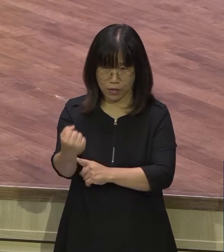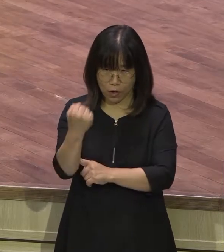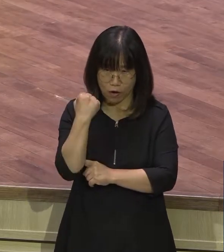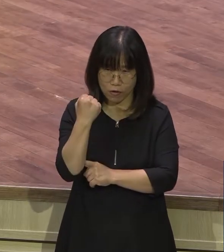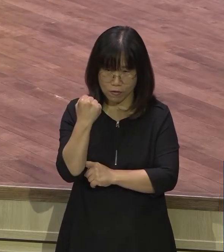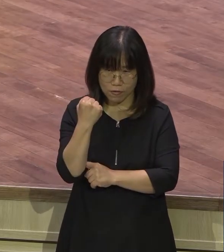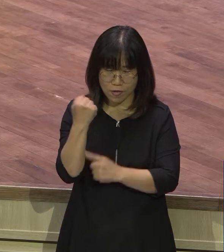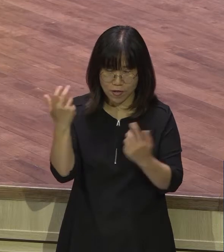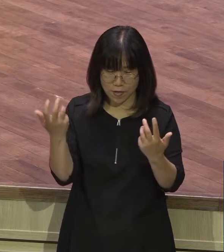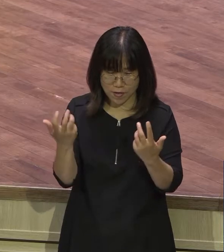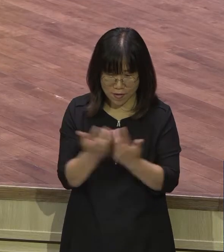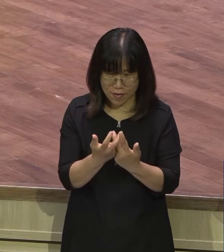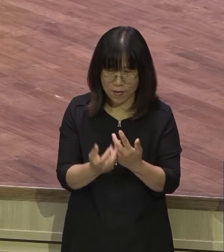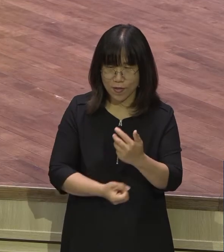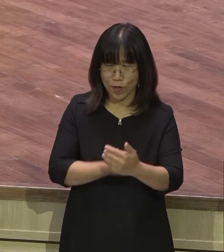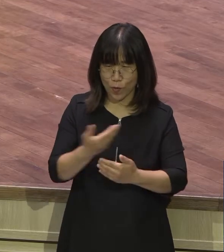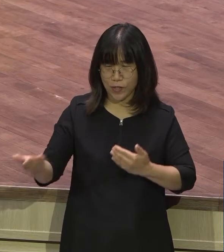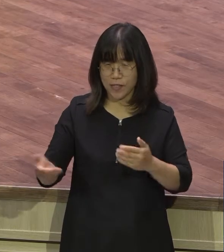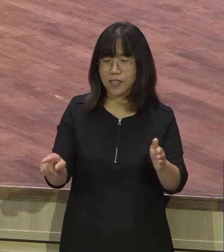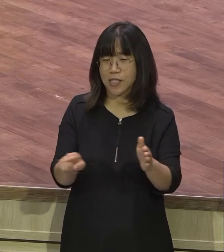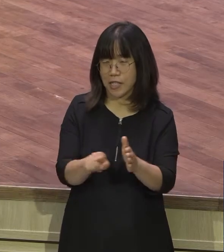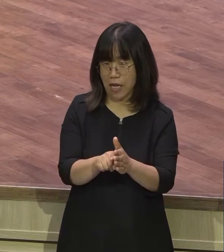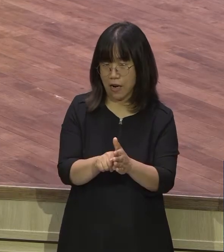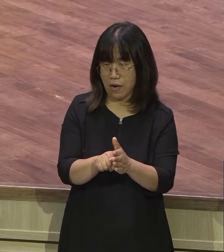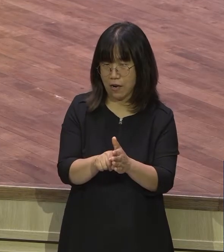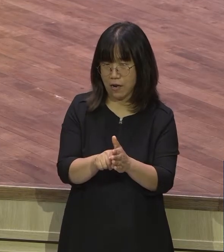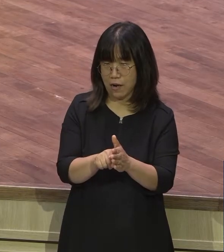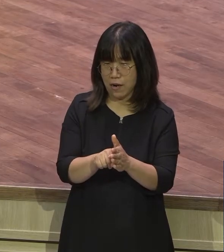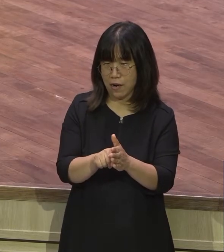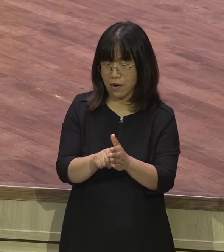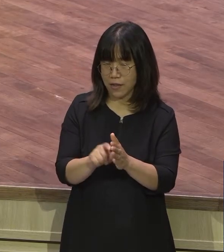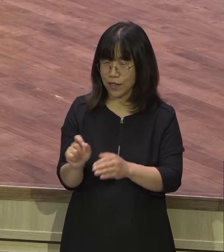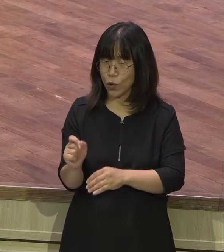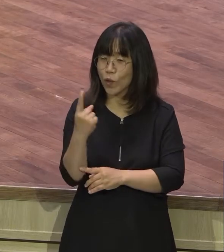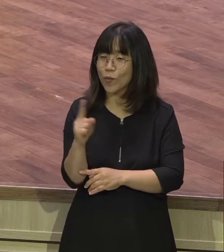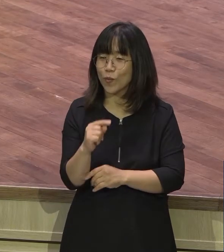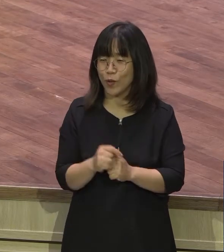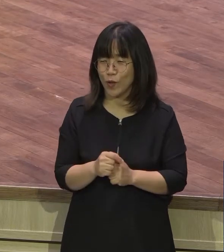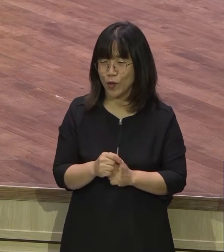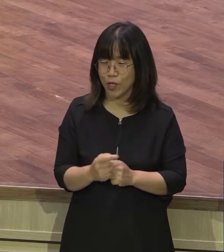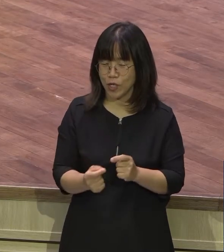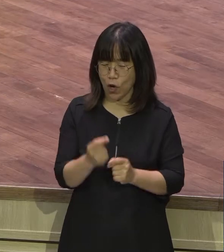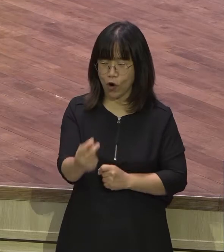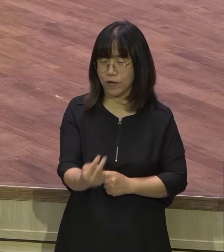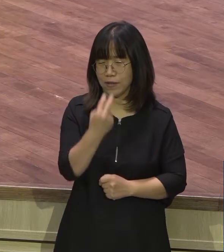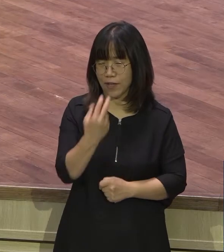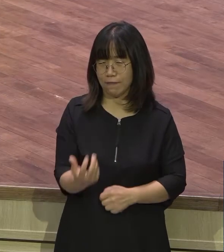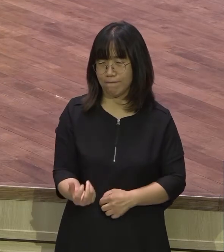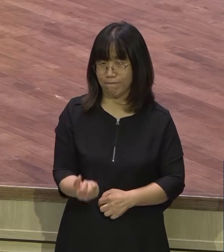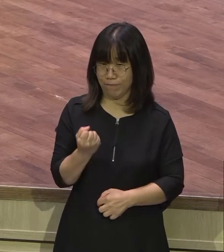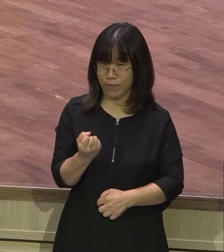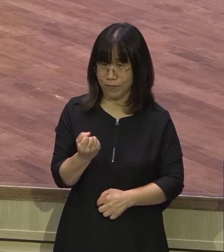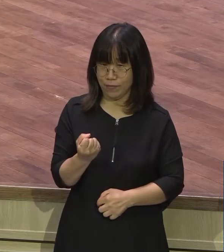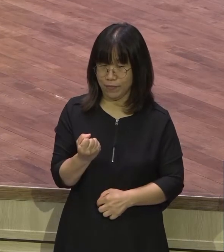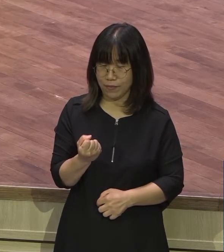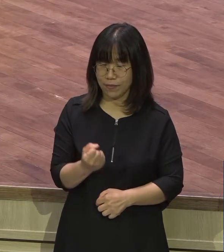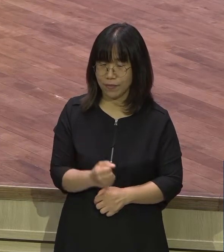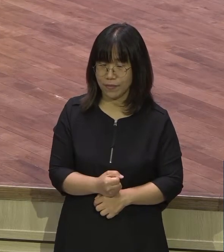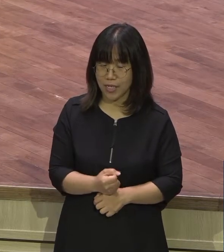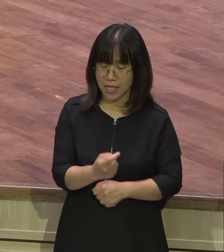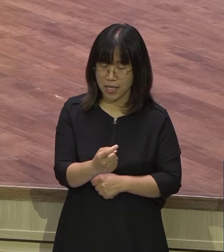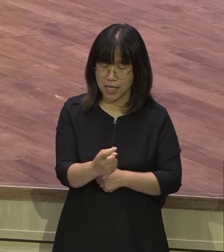이 신앙의 바탕 그 여기서 나오면 생명력 넘치는 어떻게 그렇게 1년 넘치는